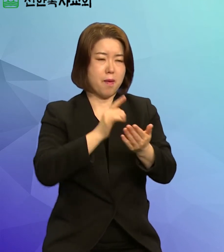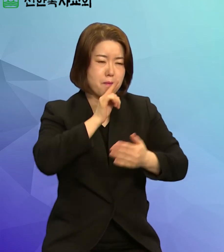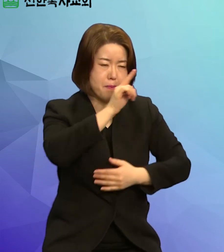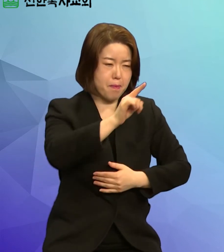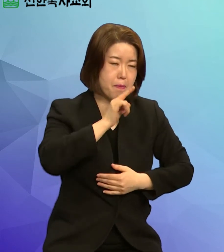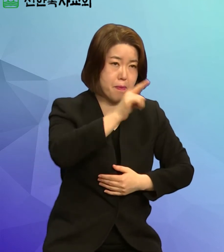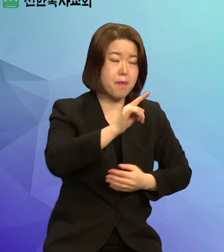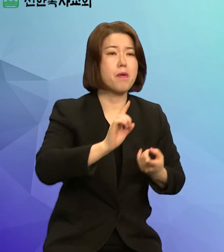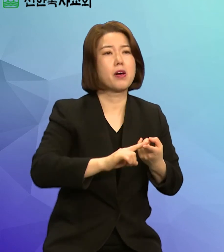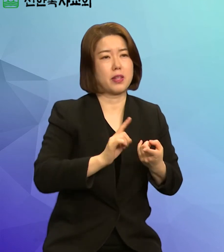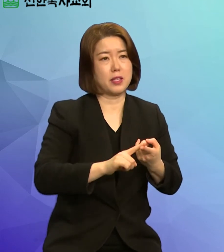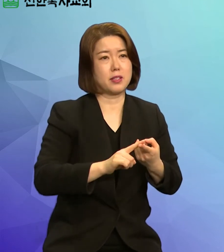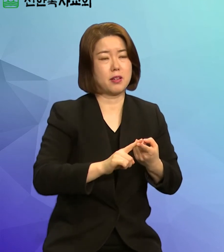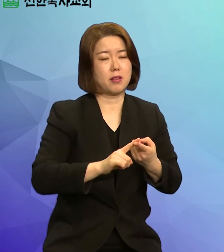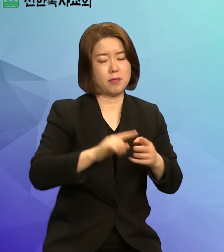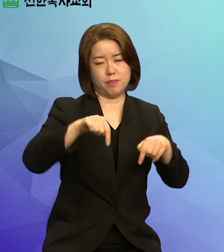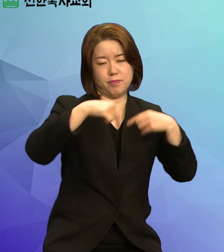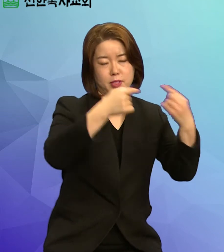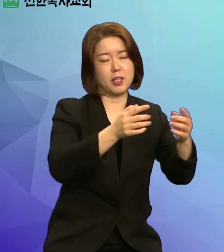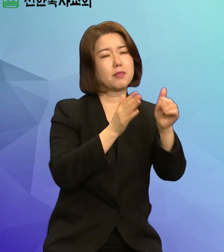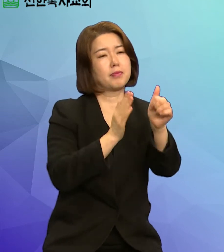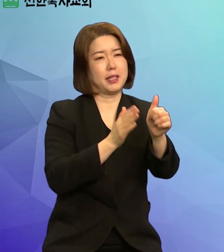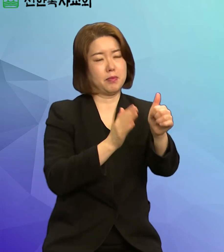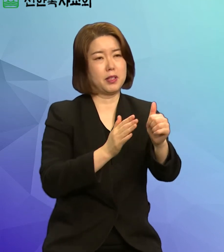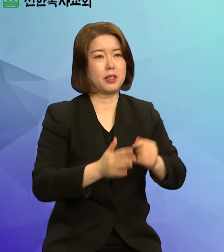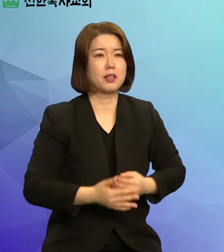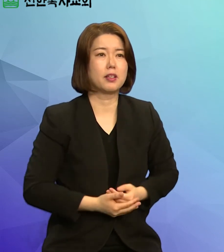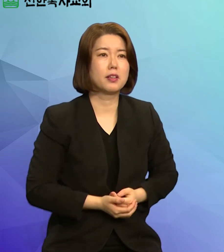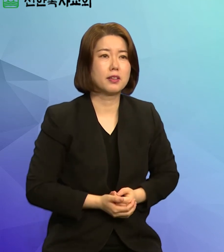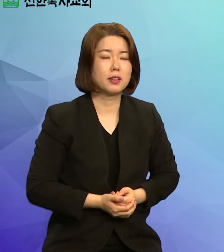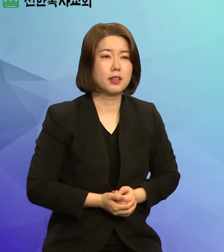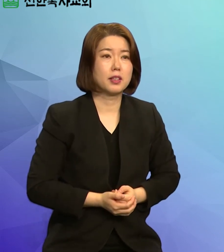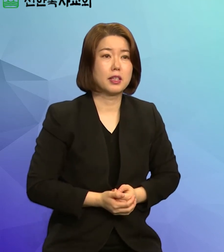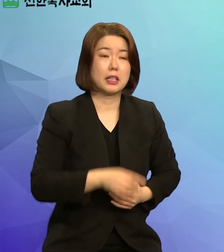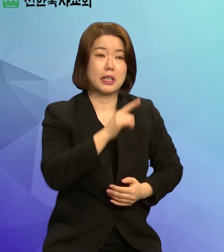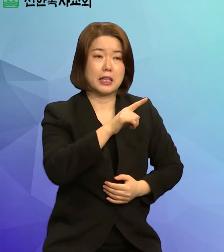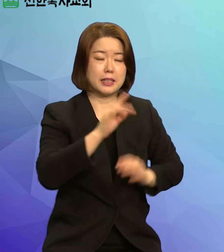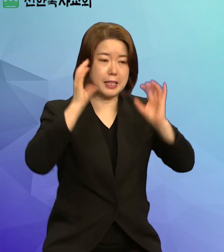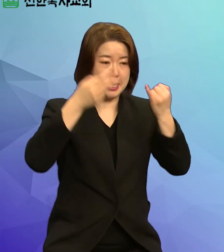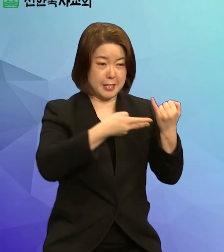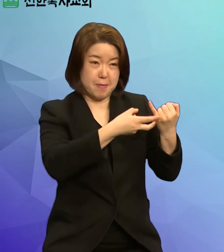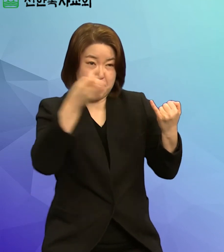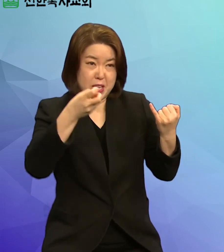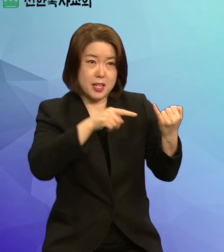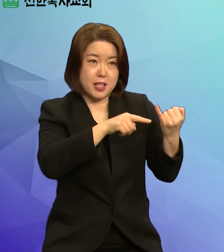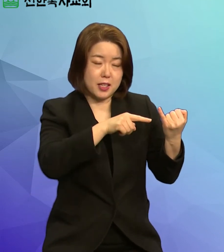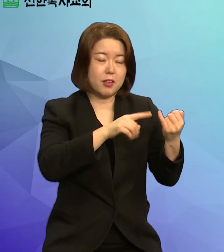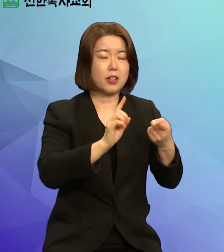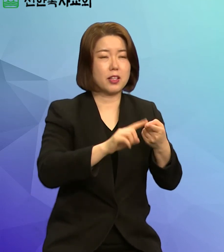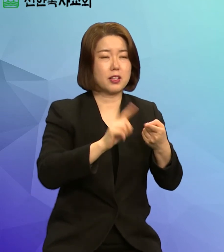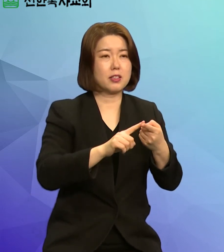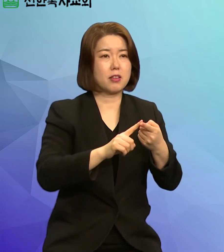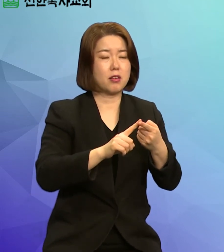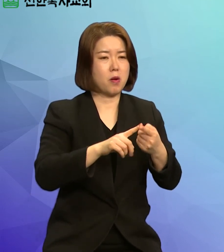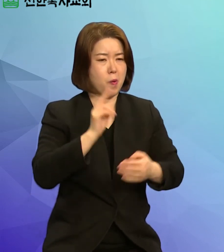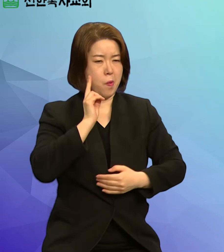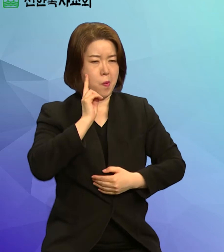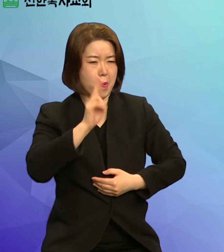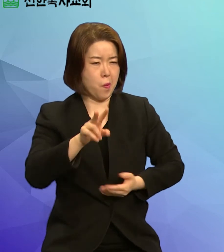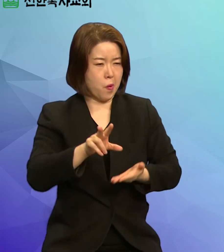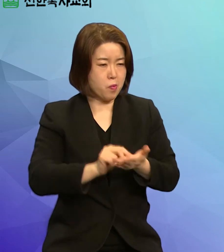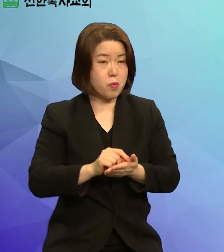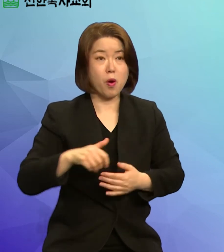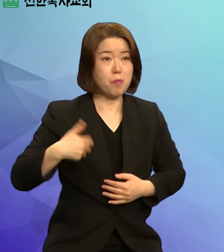호소를 동참해 주시기 바라고, 이 낙태 문제에 대해서 아직도 그 심각성을